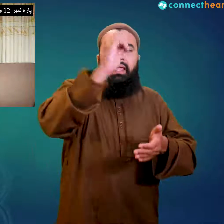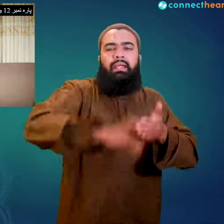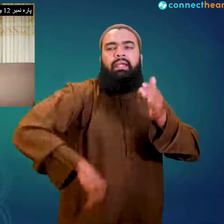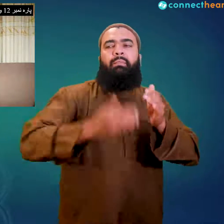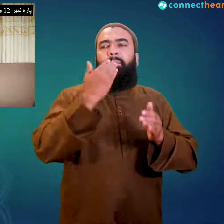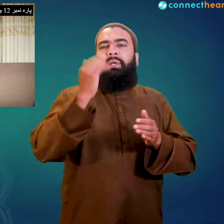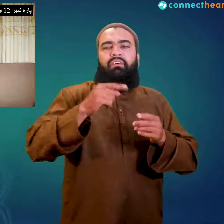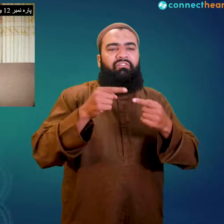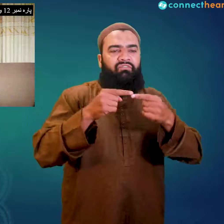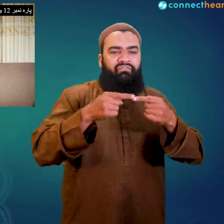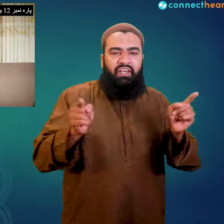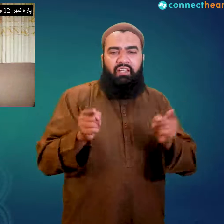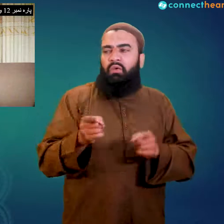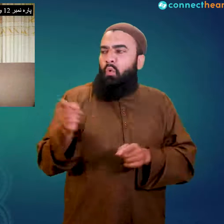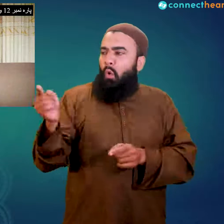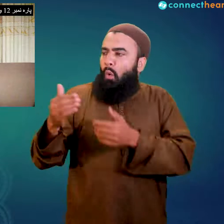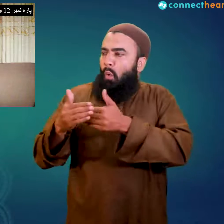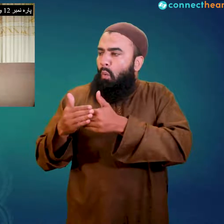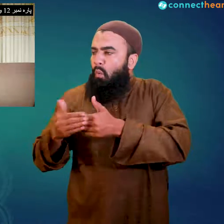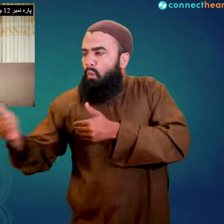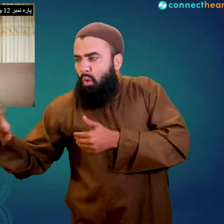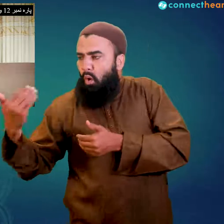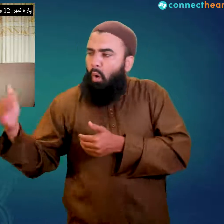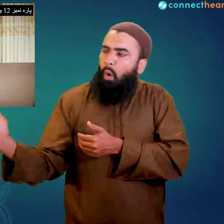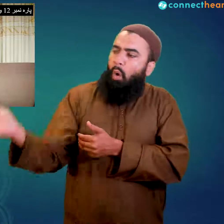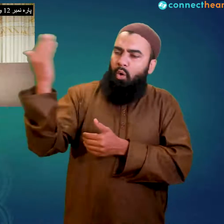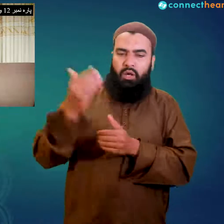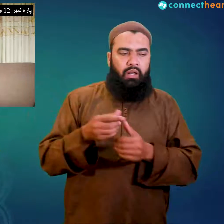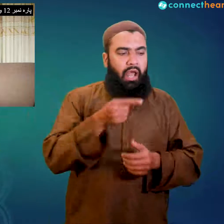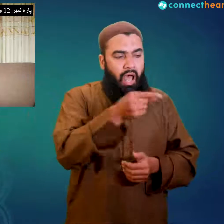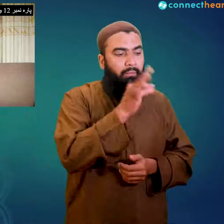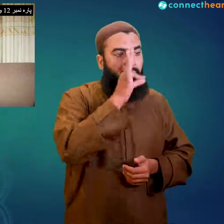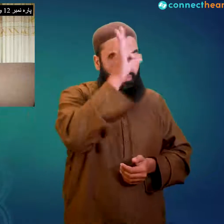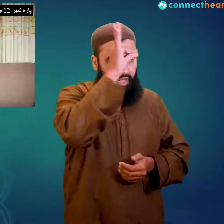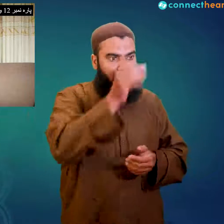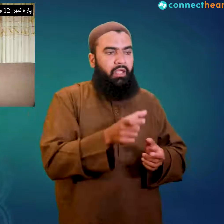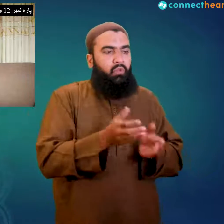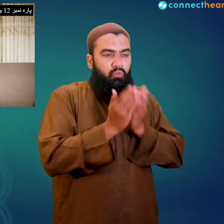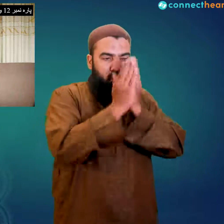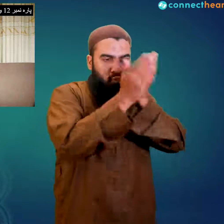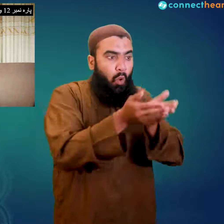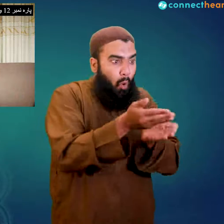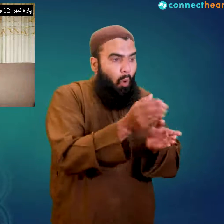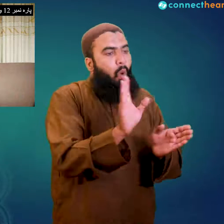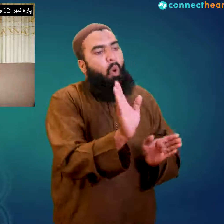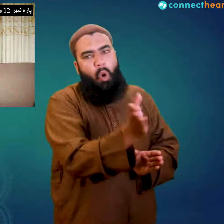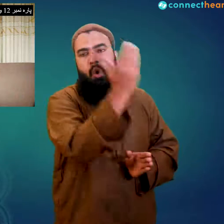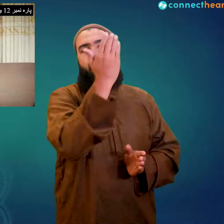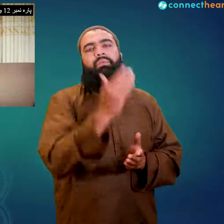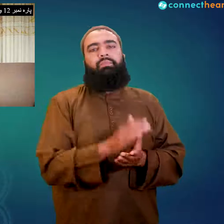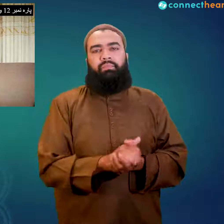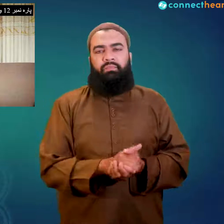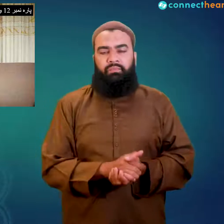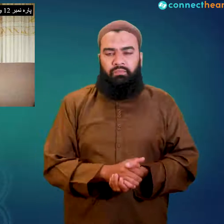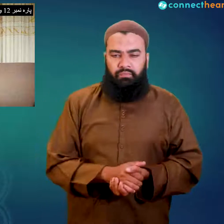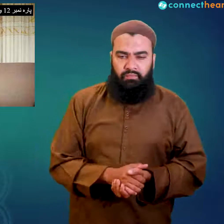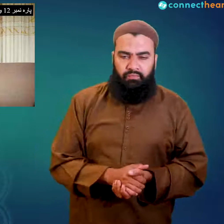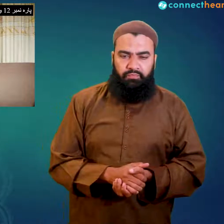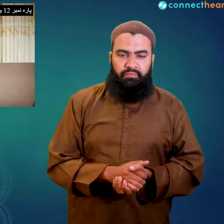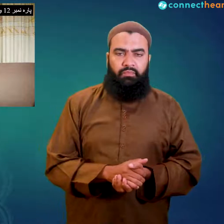میں سے نہیں۔ اور یہاں اہل سے مراد اہل ایمان ہے، اور نوح علیہ الصلاۃ والسلام سے یہ فرمایا